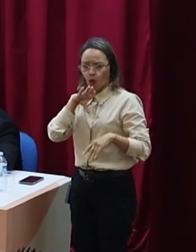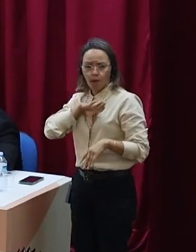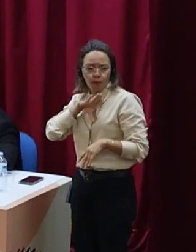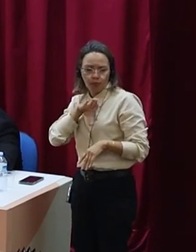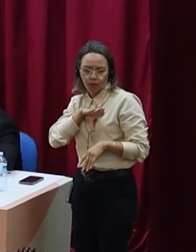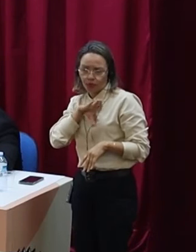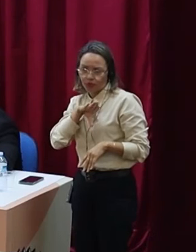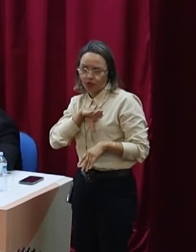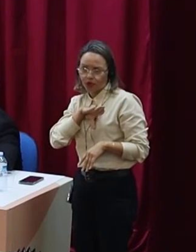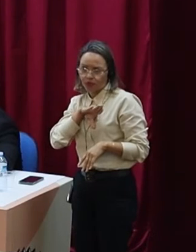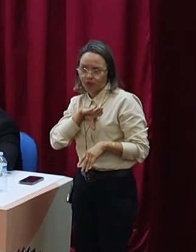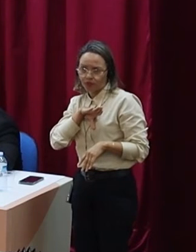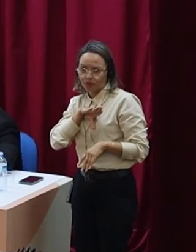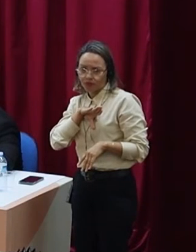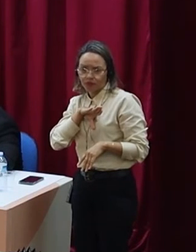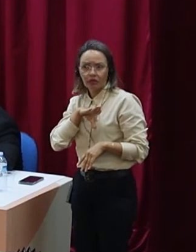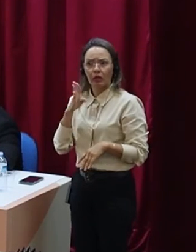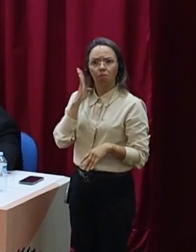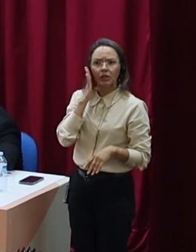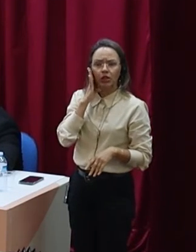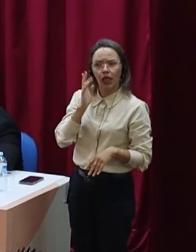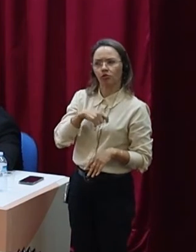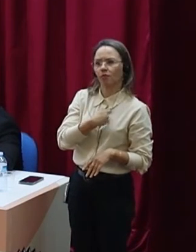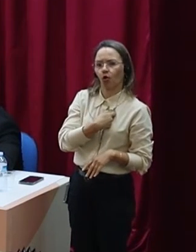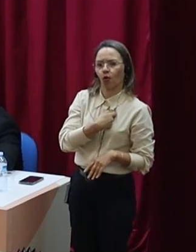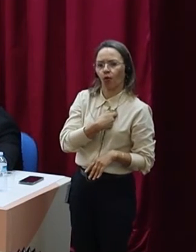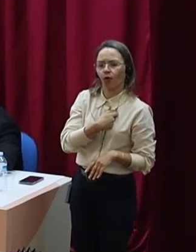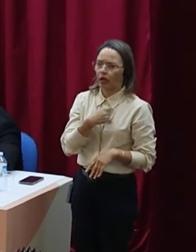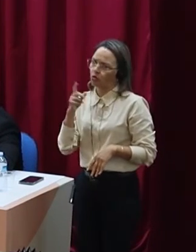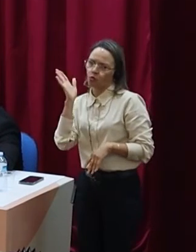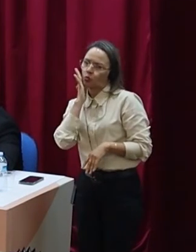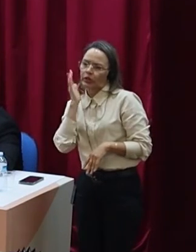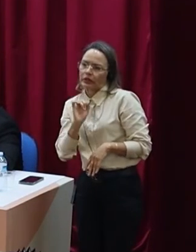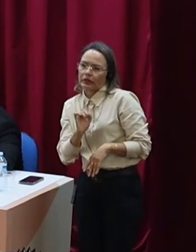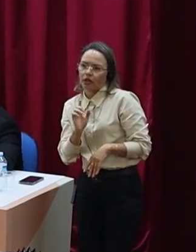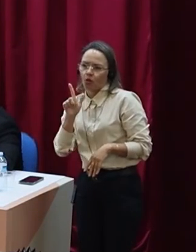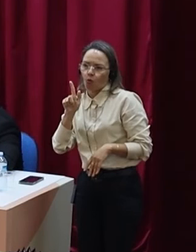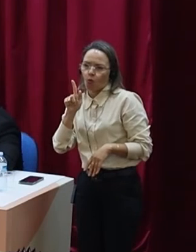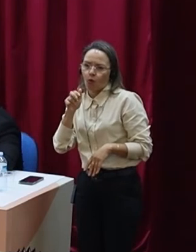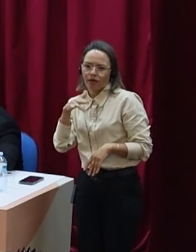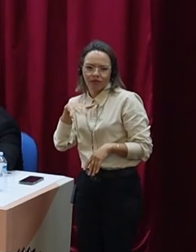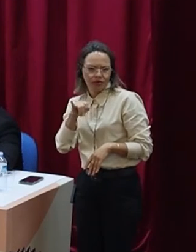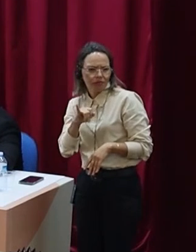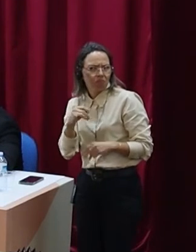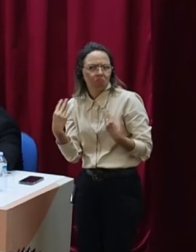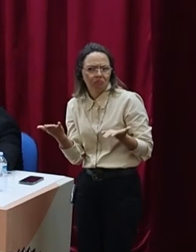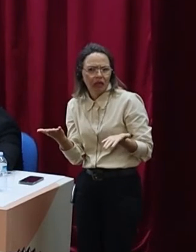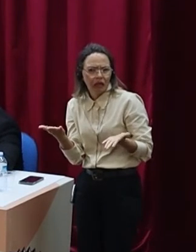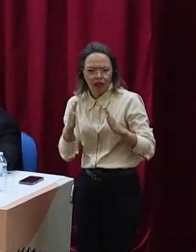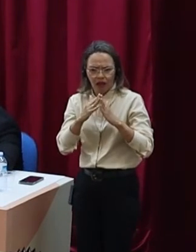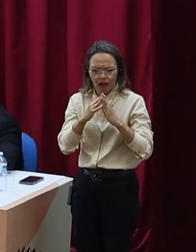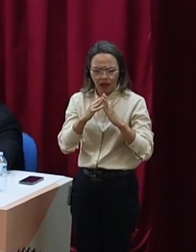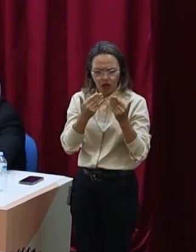ni entienden guaraní, entienden español. Entonces, ¿y qué pasa? ¿A dónde va la escuela? ¿A Brasil o en Paraguay?